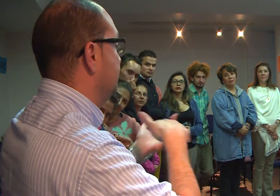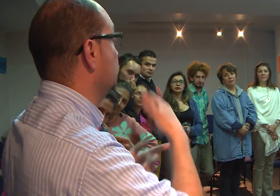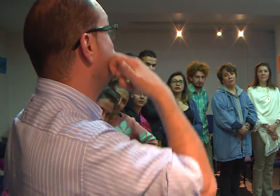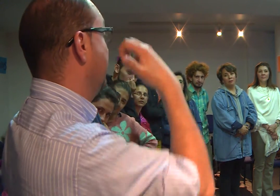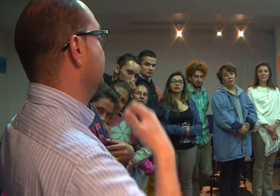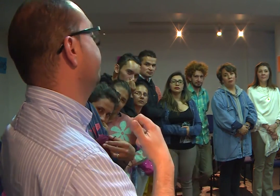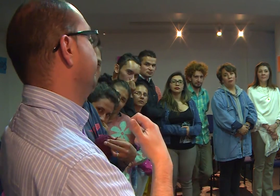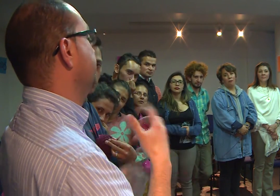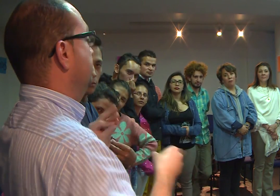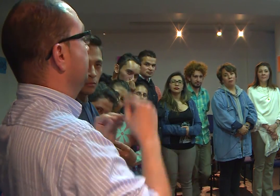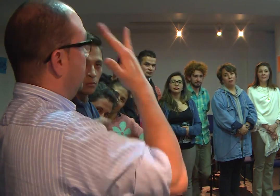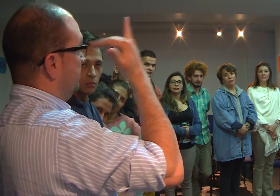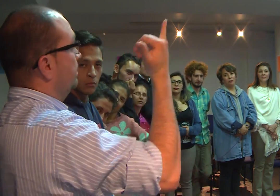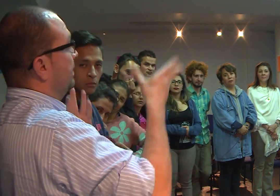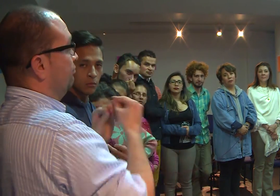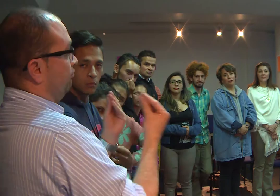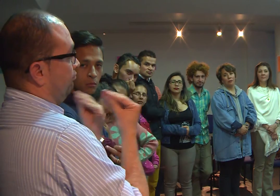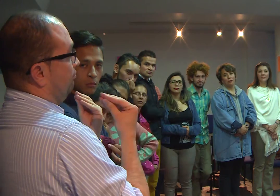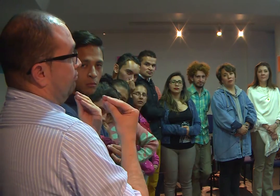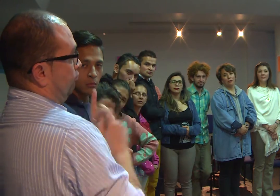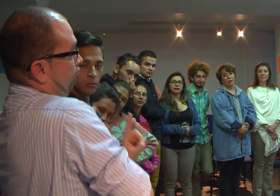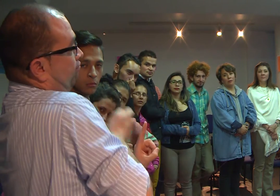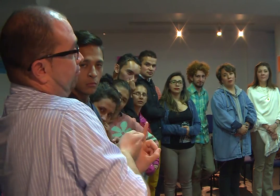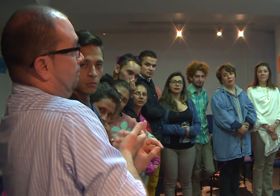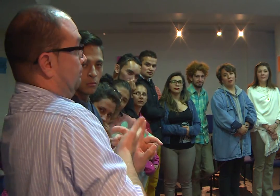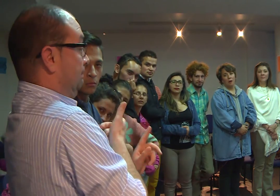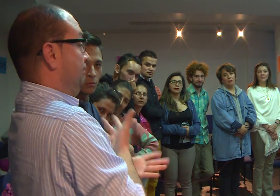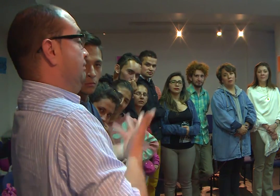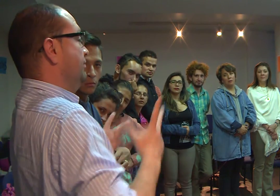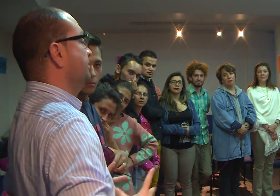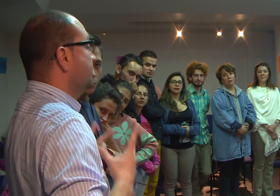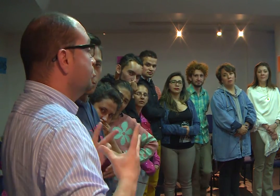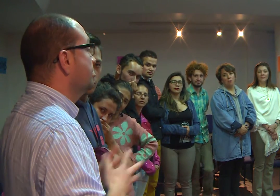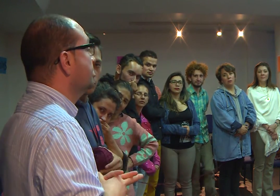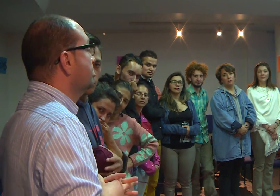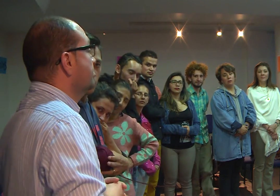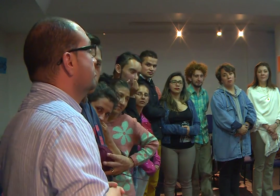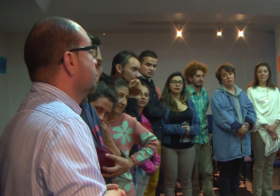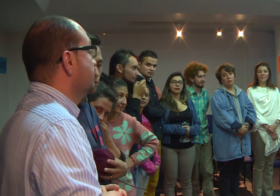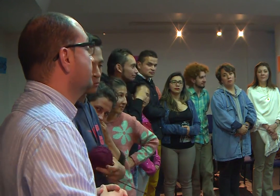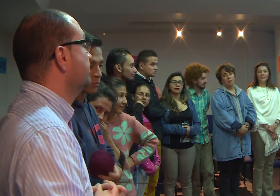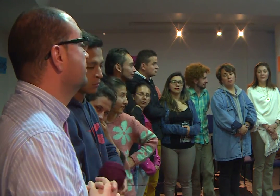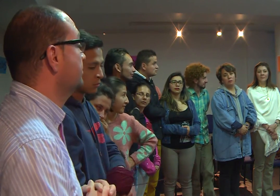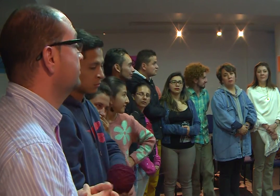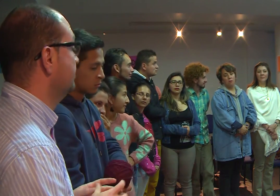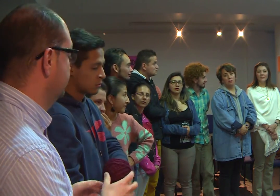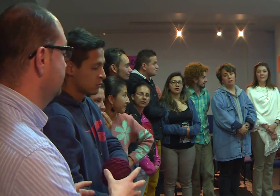enseñar, reflexionar frente a esa formación que uno recibió, que le ha mejorado su vida y